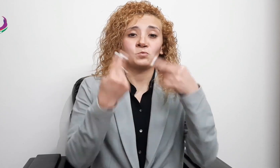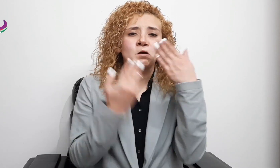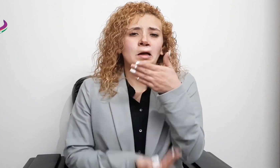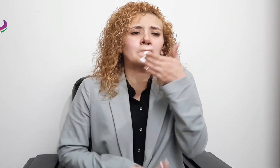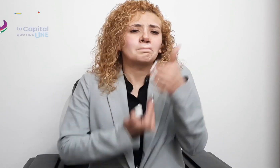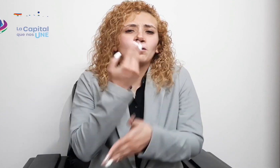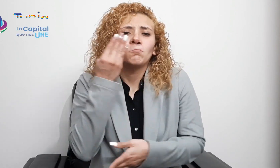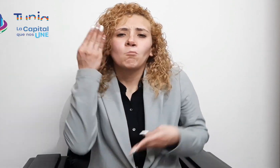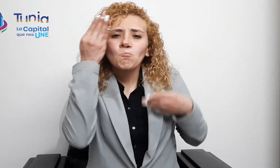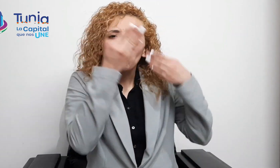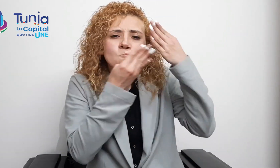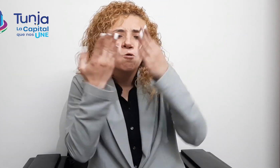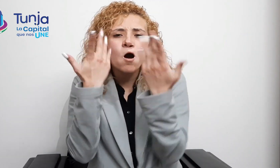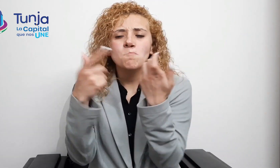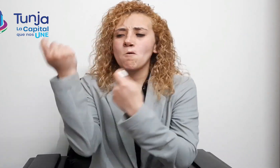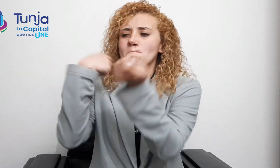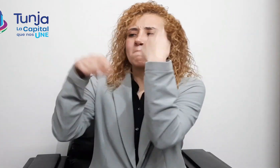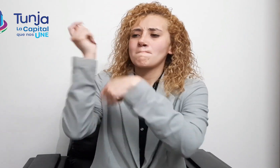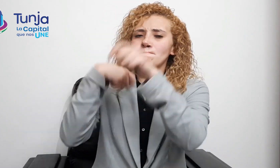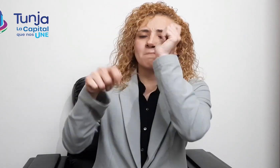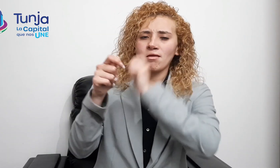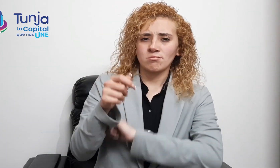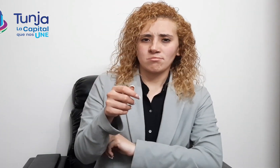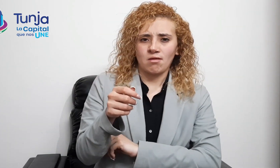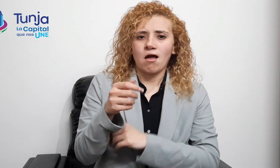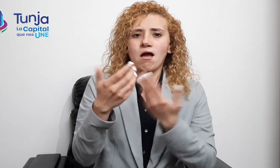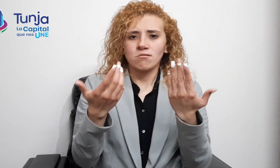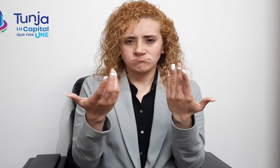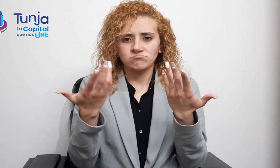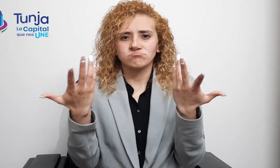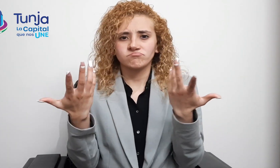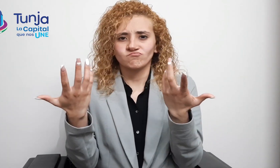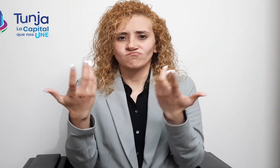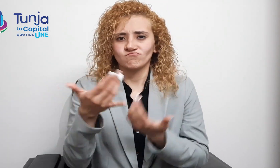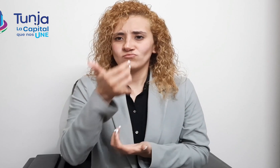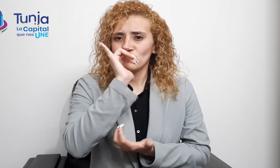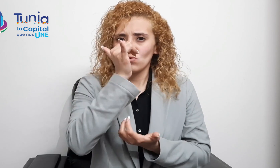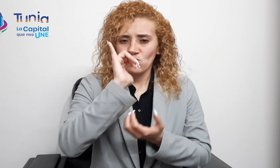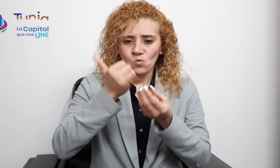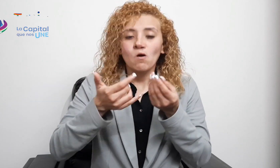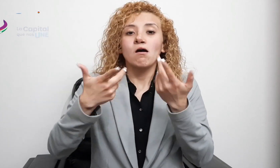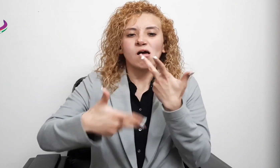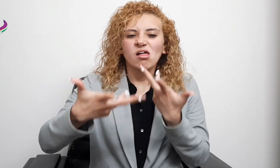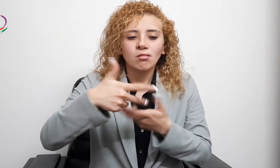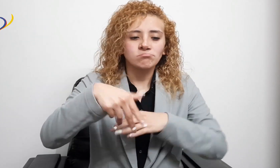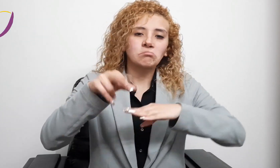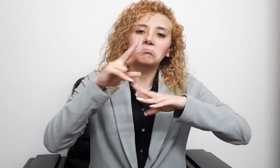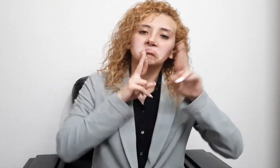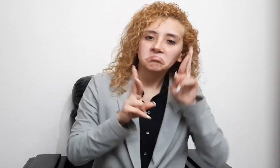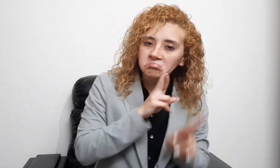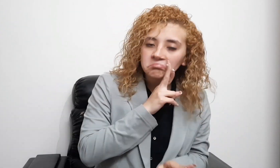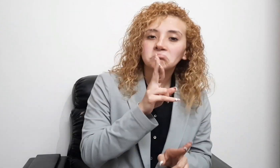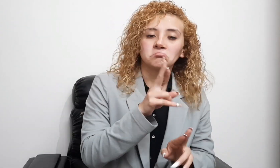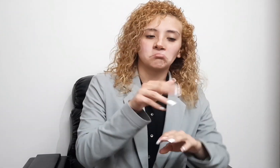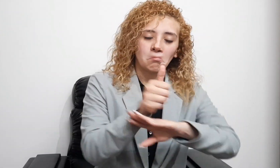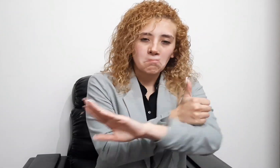En Tunja se inicia plan piloto para venta y consumo de licor en restaurantes y gastrobares. Los establecimientos comerciales de